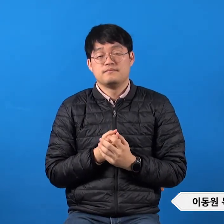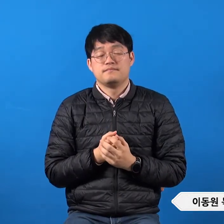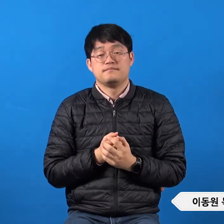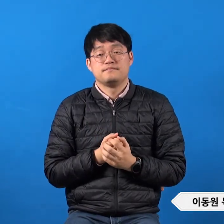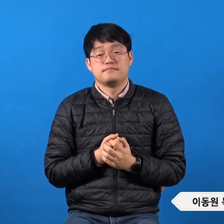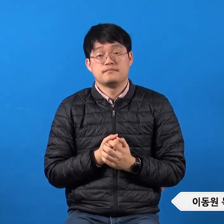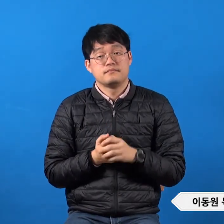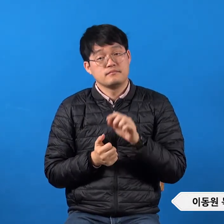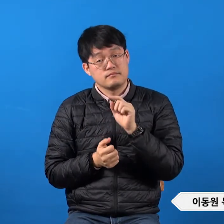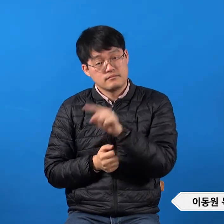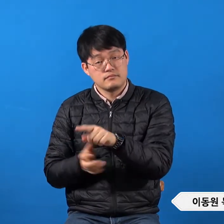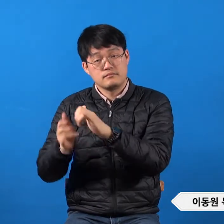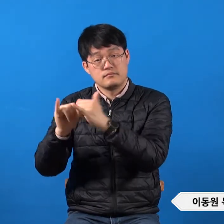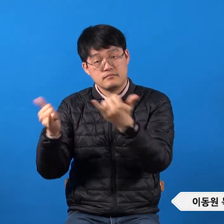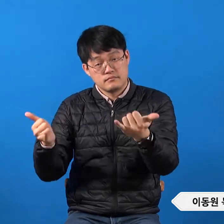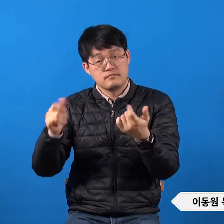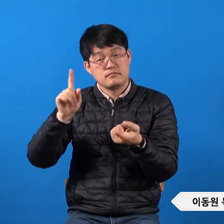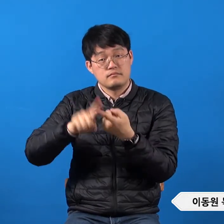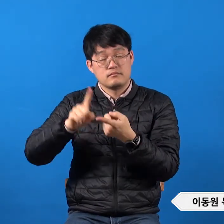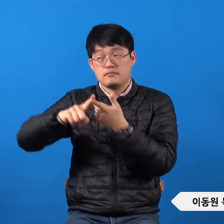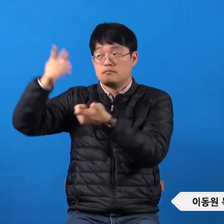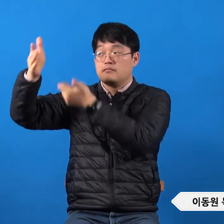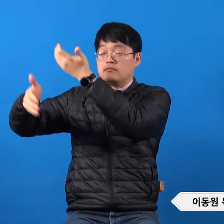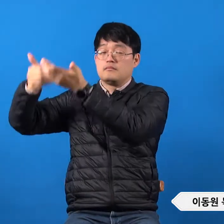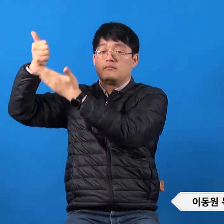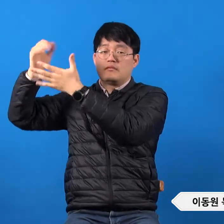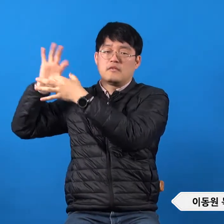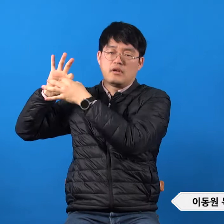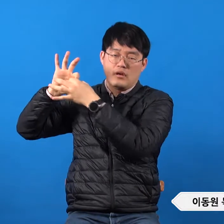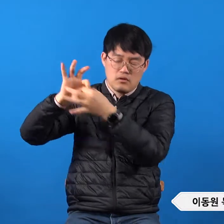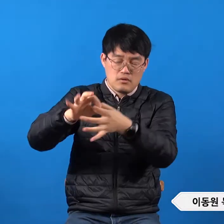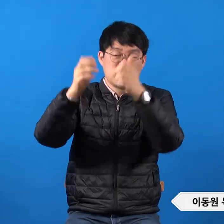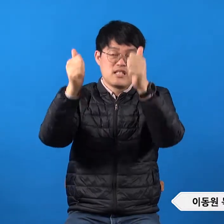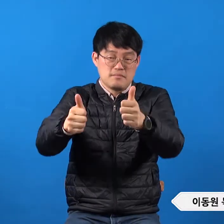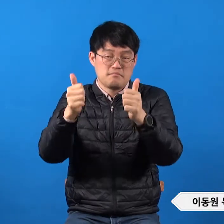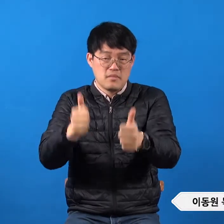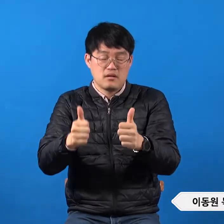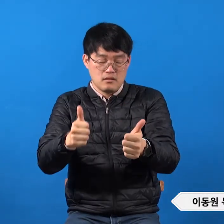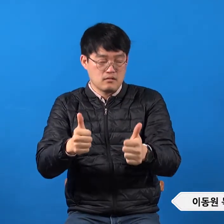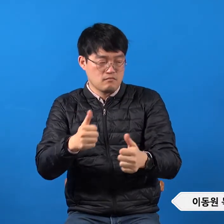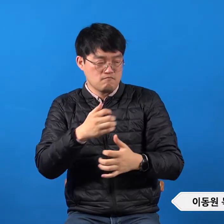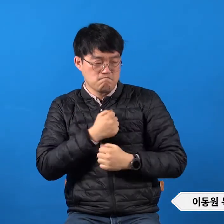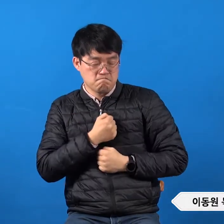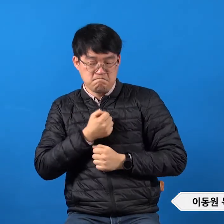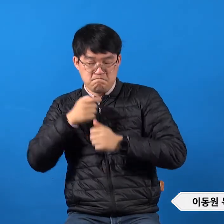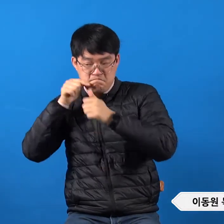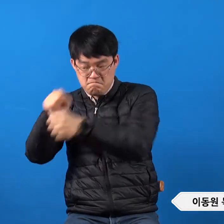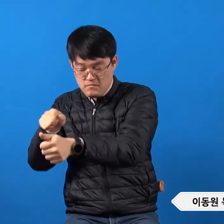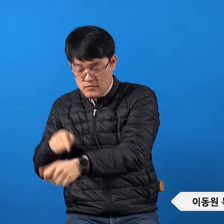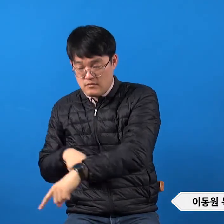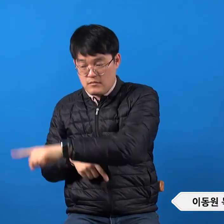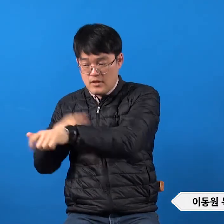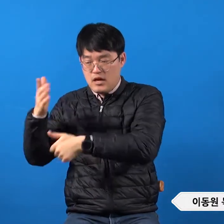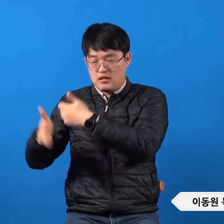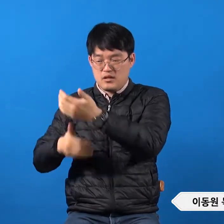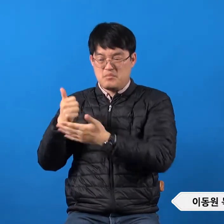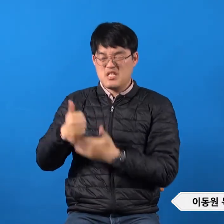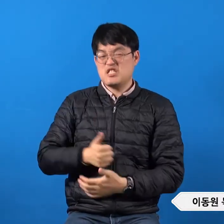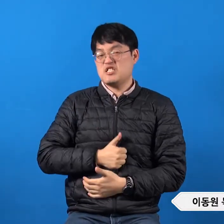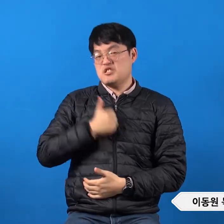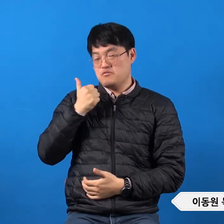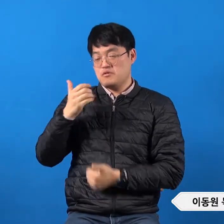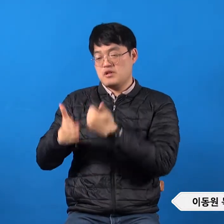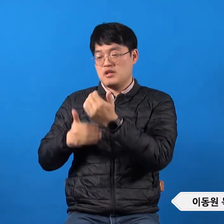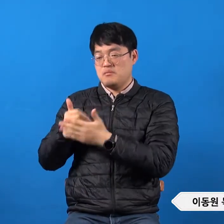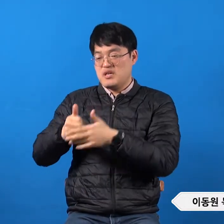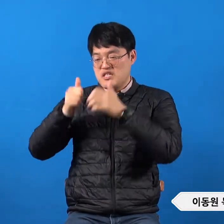자, 그러한 사람들을 향해서 하나님은 계속해서 심판을 경고하십니다. 즉 하나님의